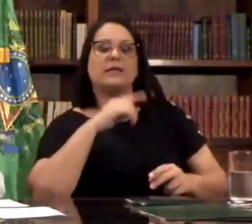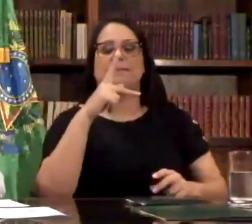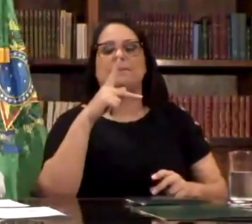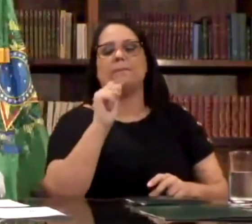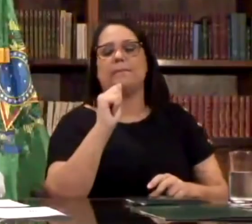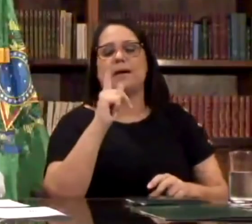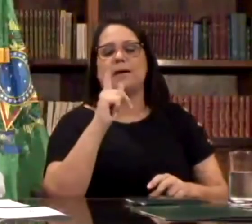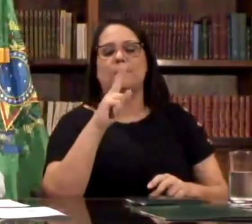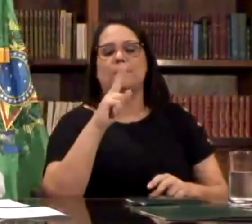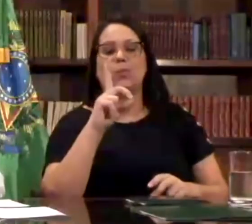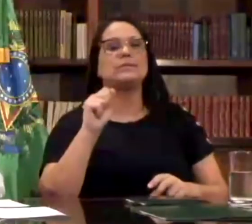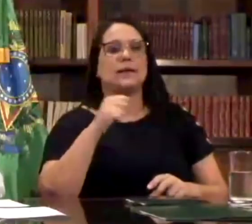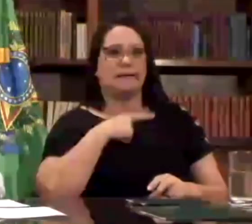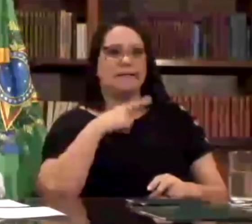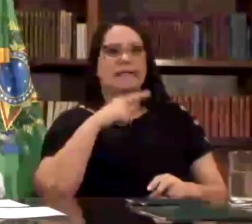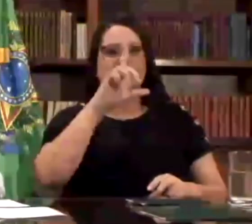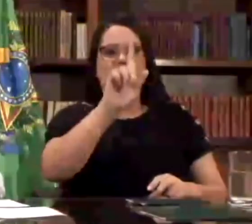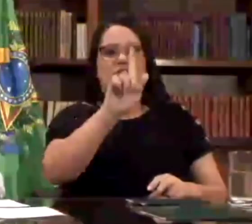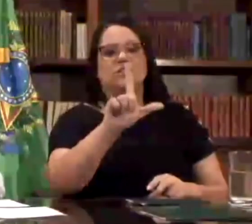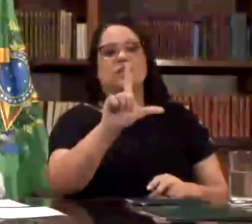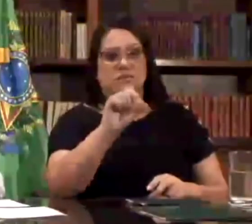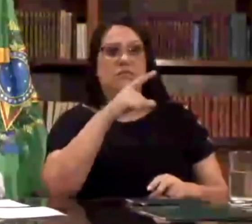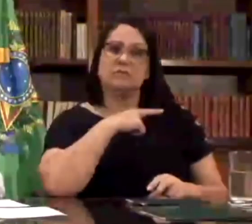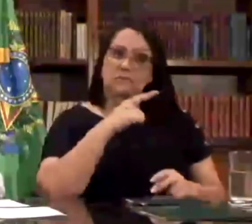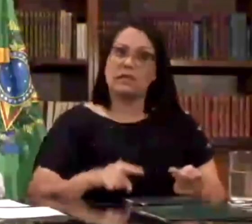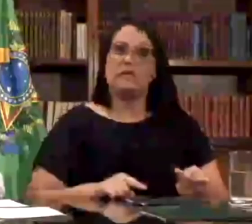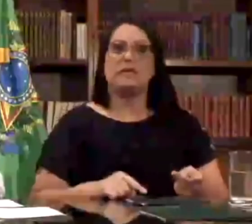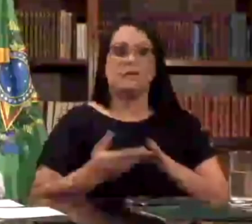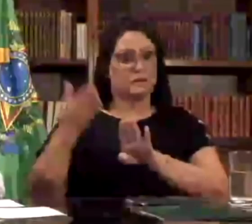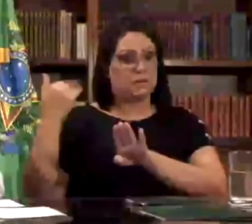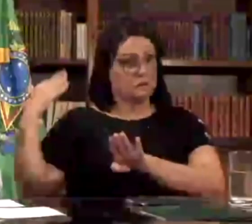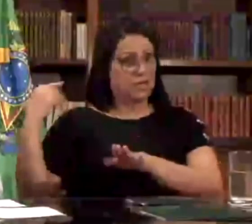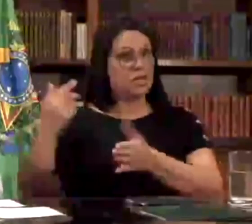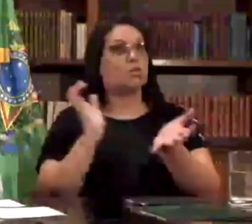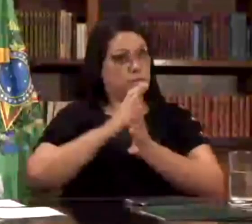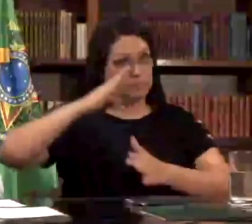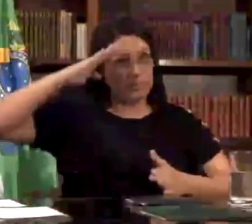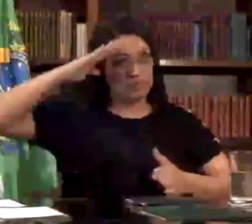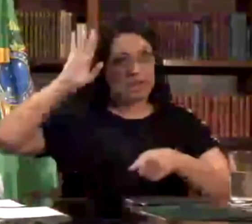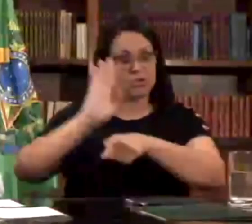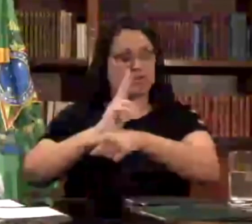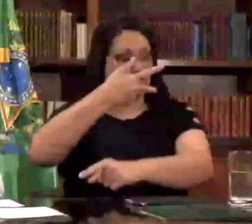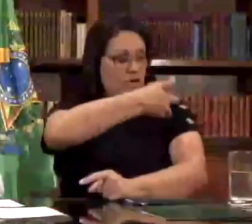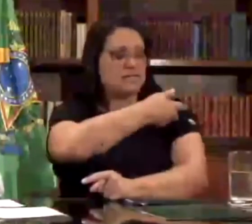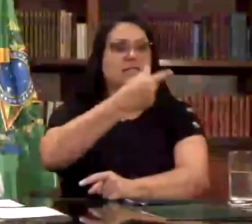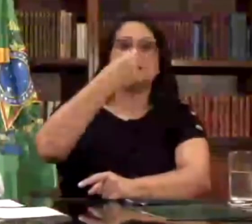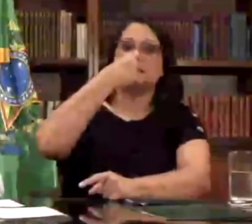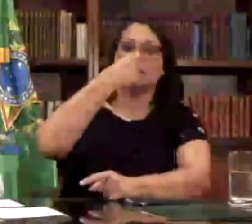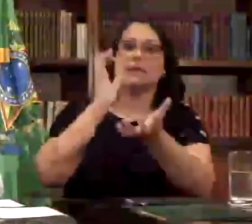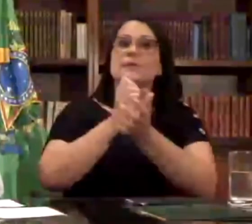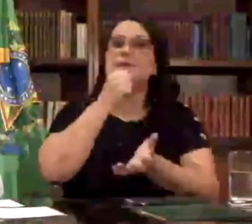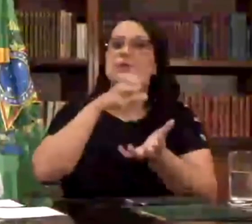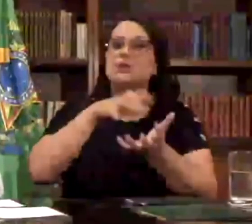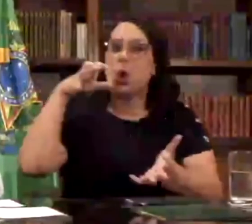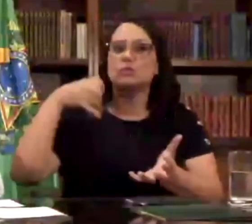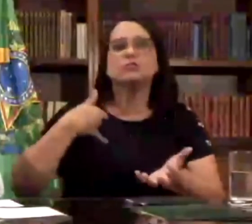GLO em Fortaleza. Os militares estavam ajudando agora na vacinação dos idosos. E pode ser, né, que